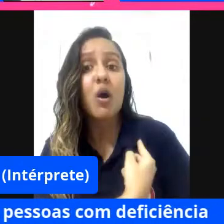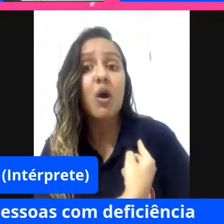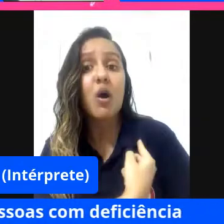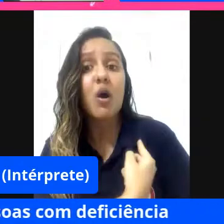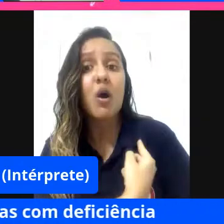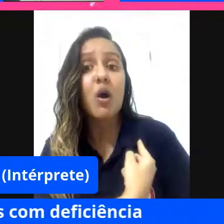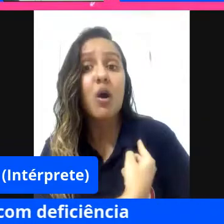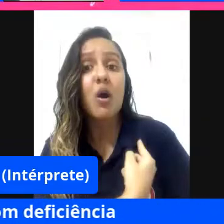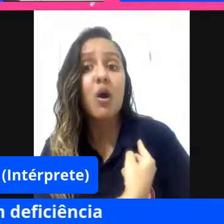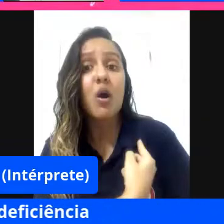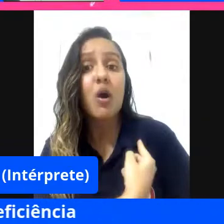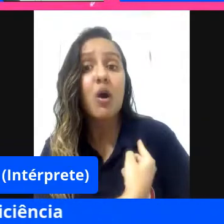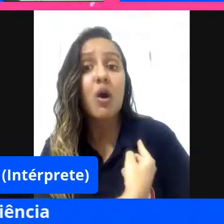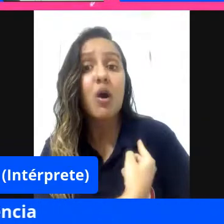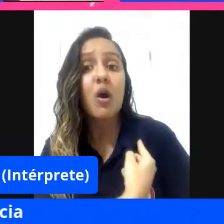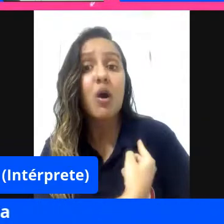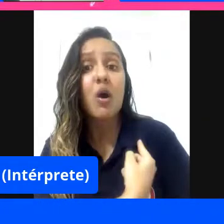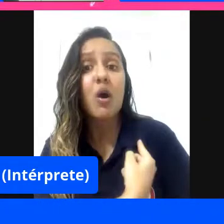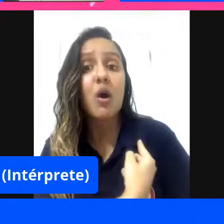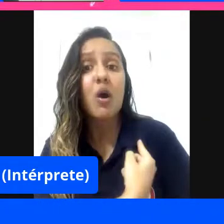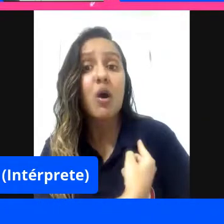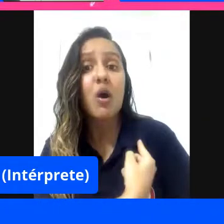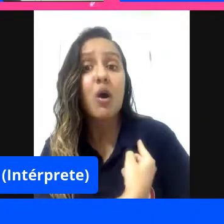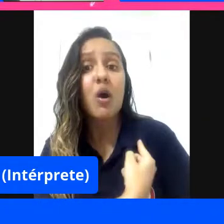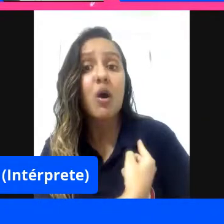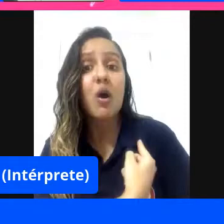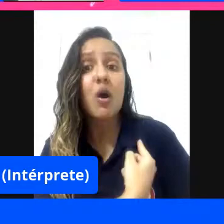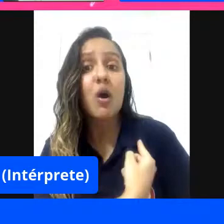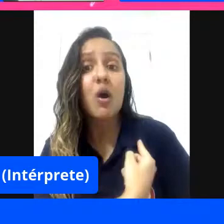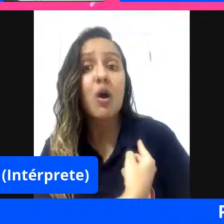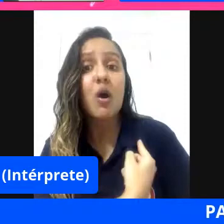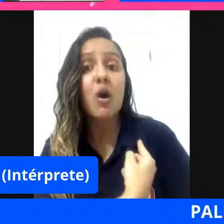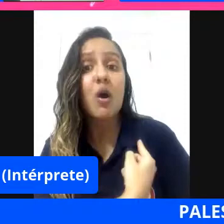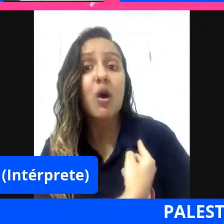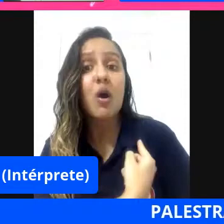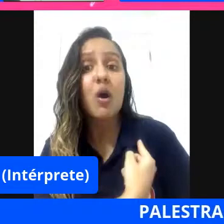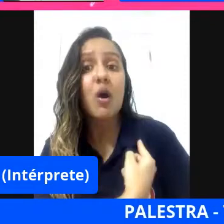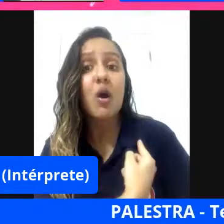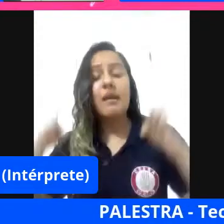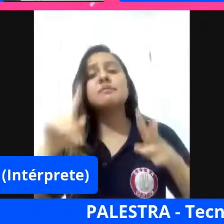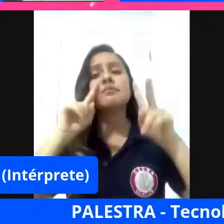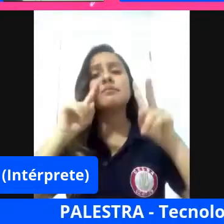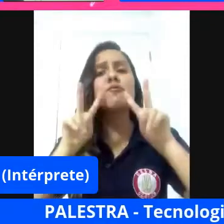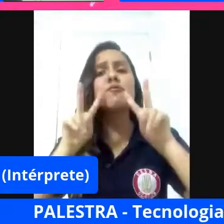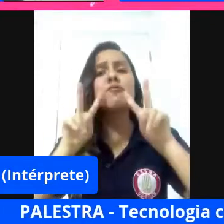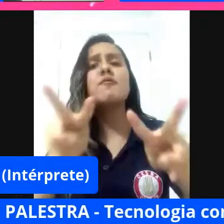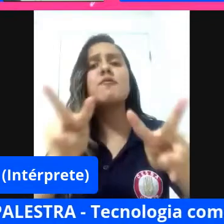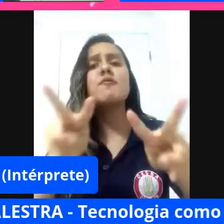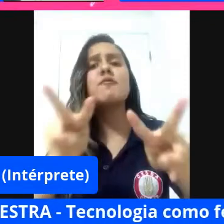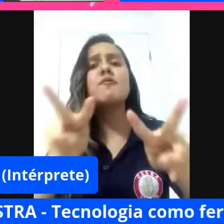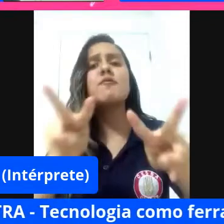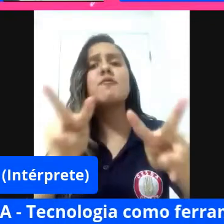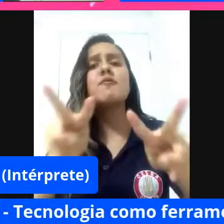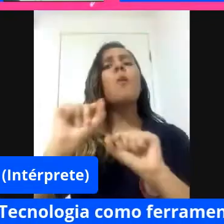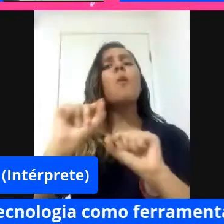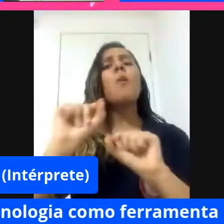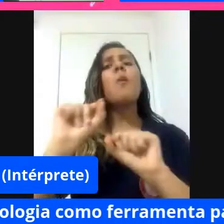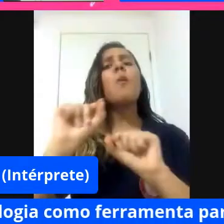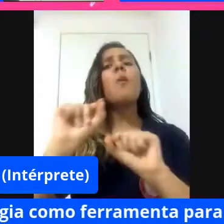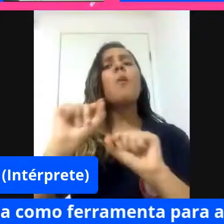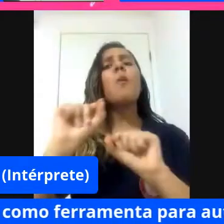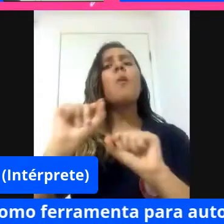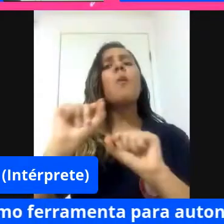agora a Tainá, né, a intérprete, está com a imagem travada. Então, imaginemos nós todos que estamos